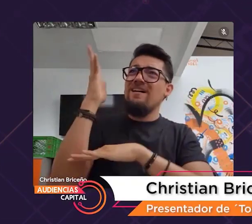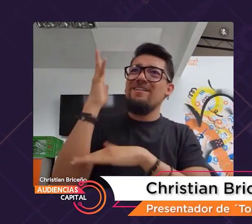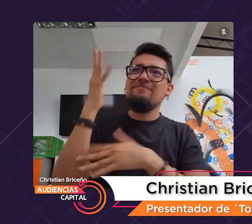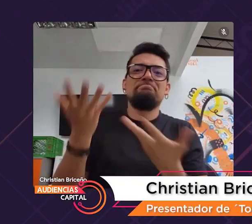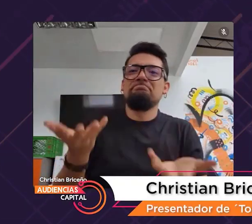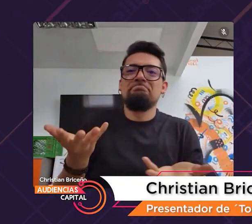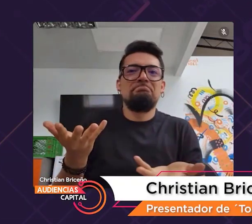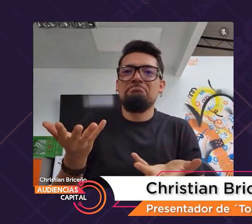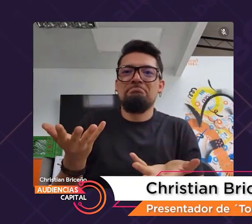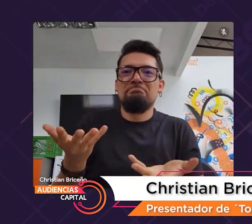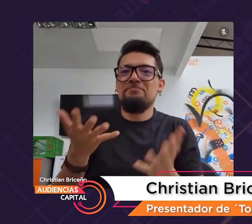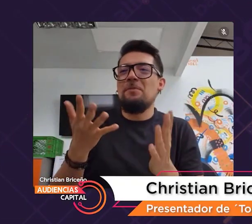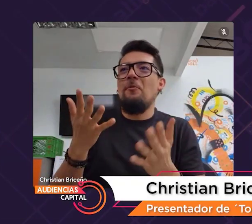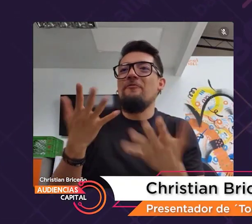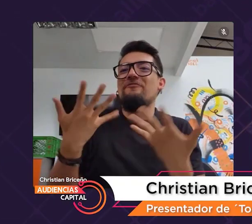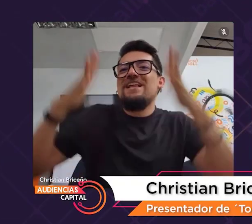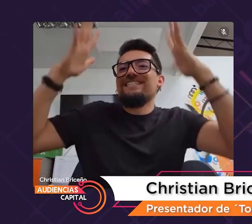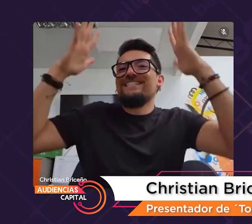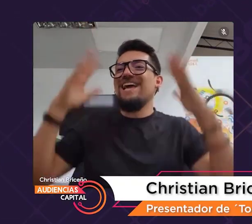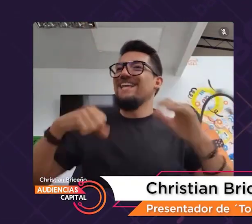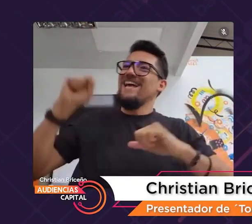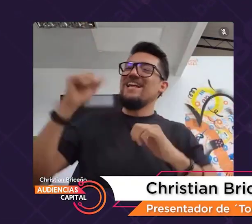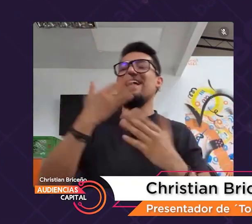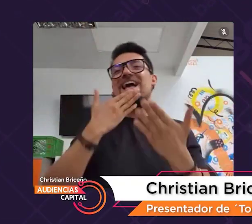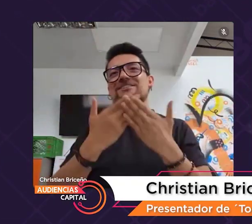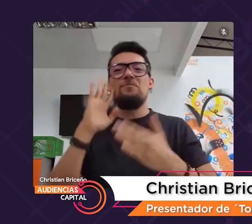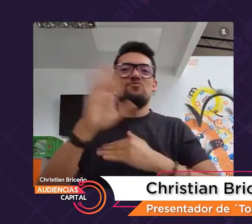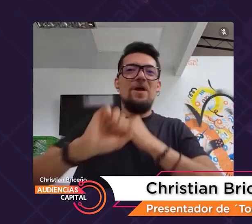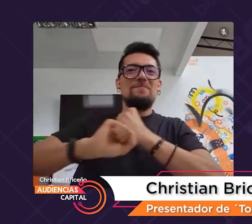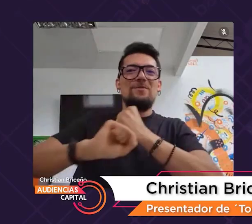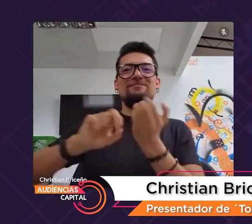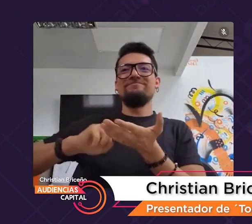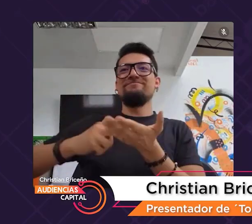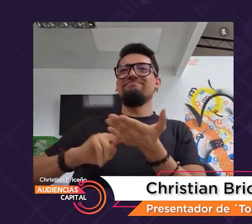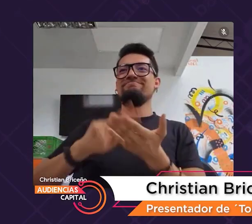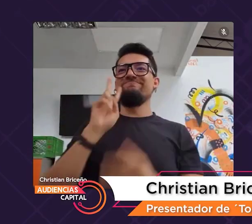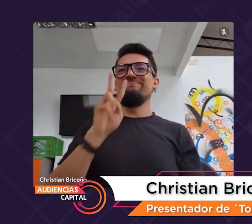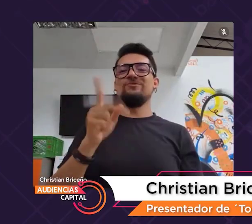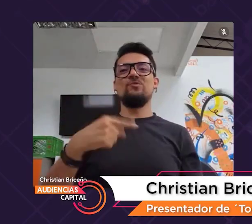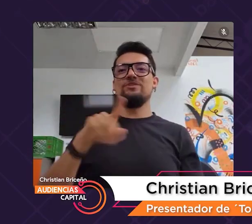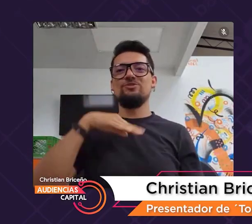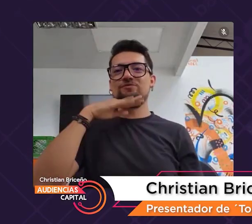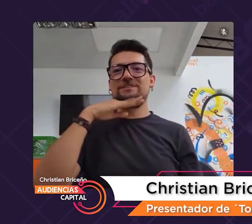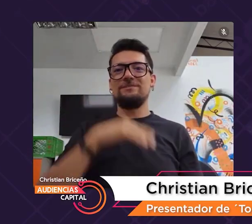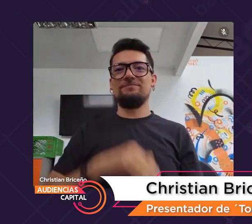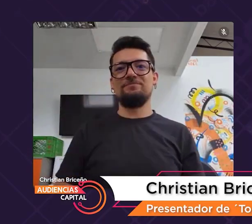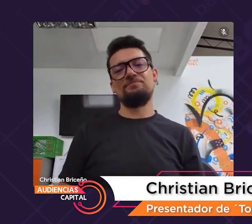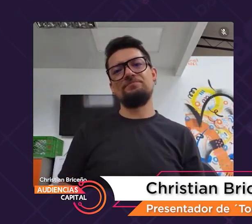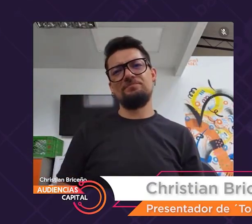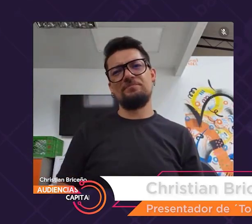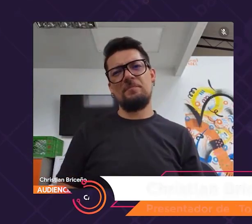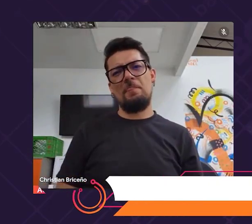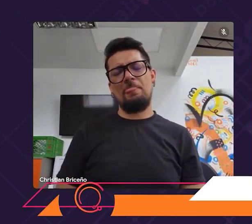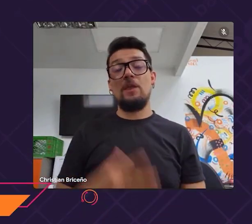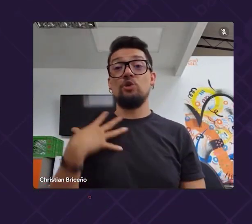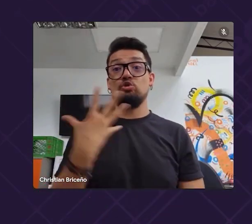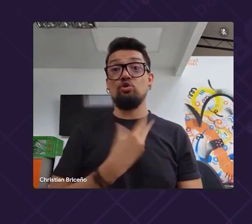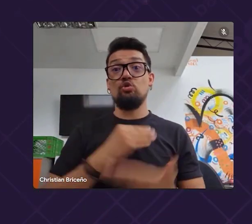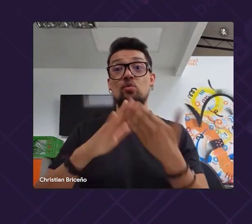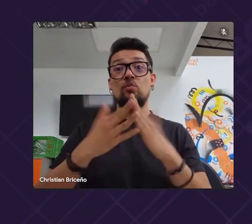presidente, pero realmente cuál fue su plan de gobierno, dónde se pasó eso. Realmente